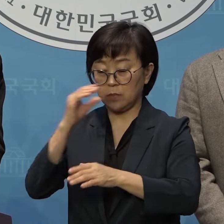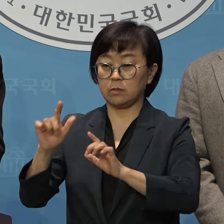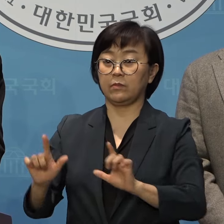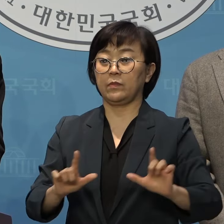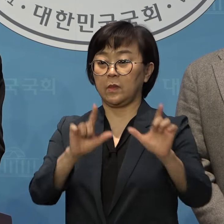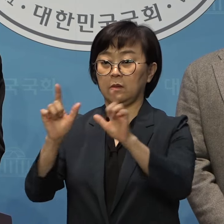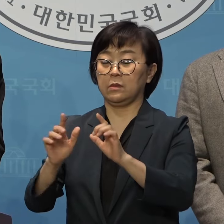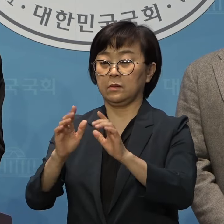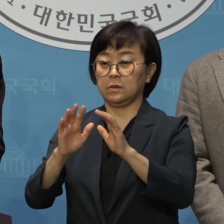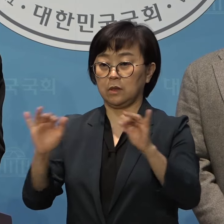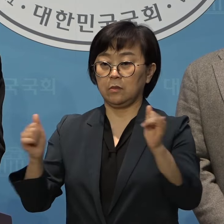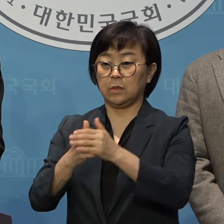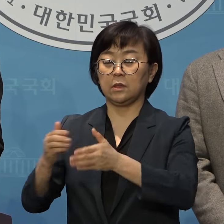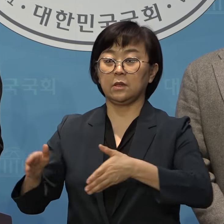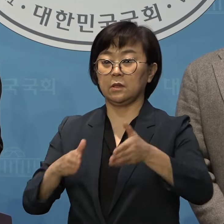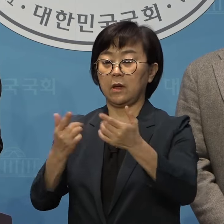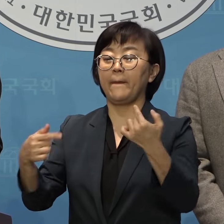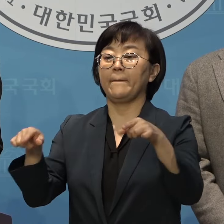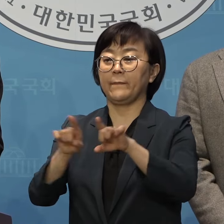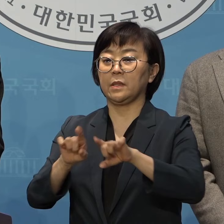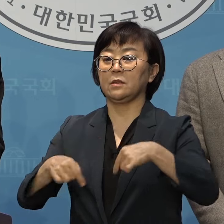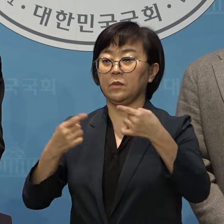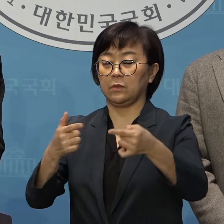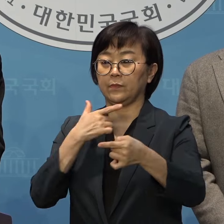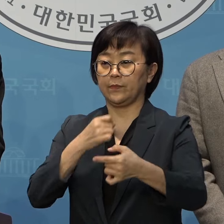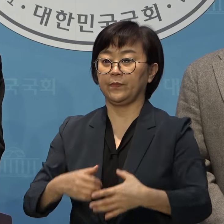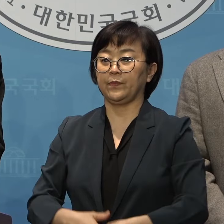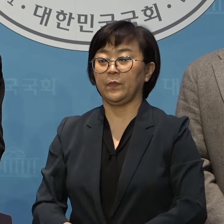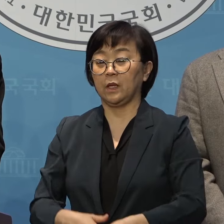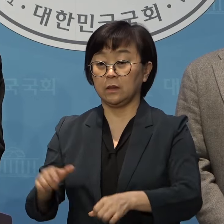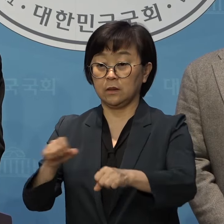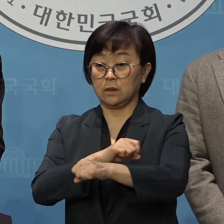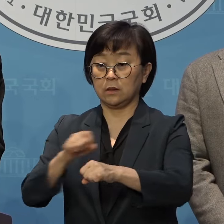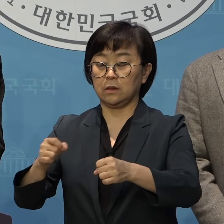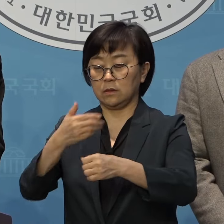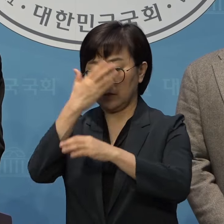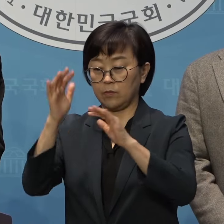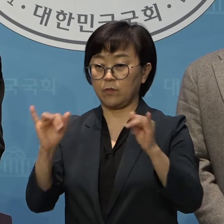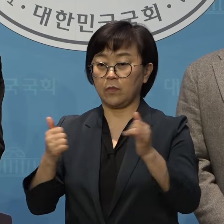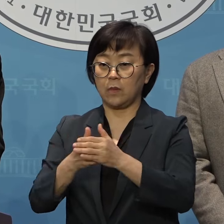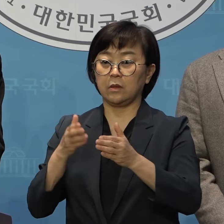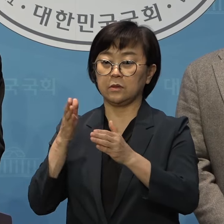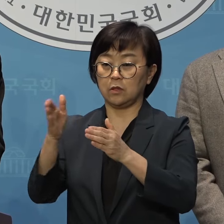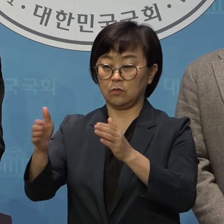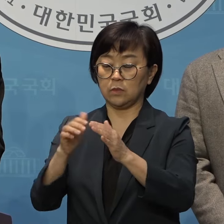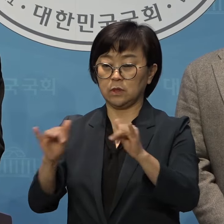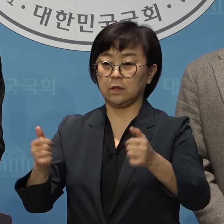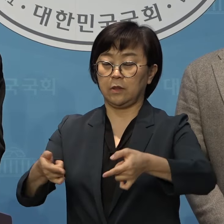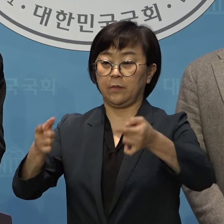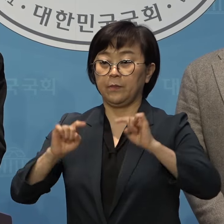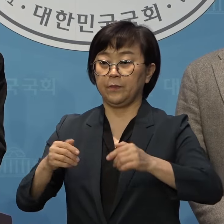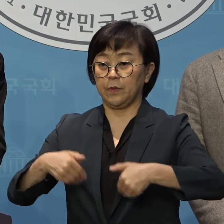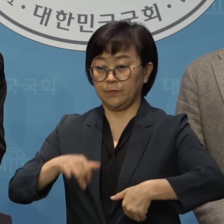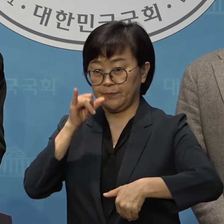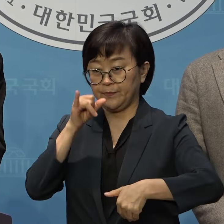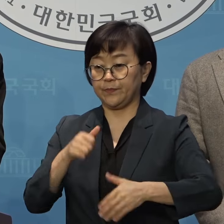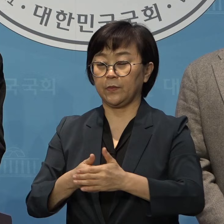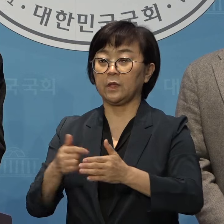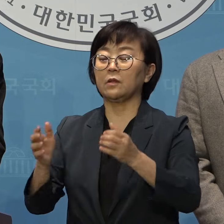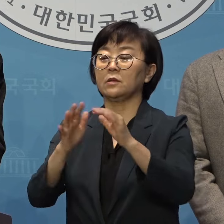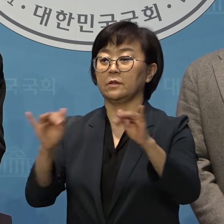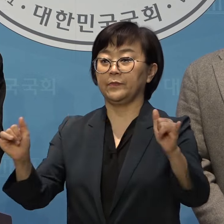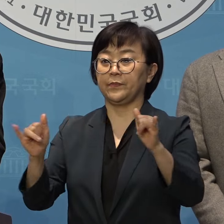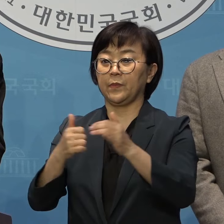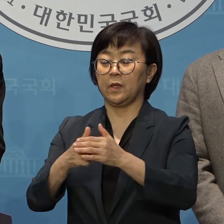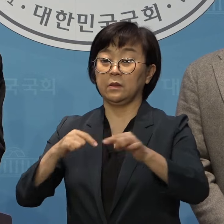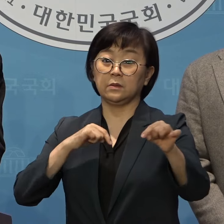살아온 사람들이 그 길에 함께해 주시기를 바랍니다. 특히 청년과 전문직의 참여가 필요합니다. 그런